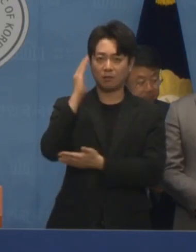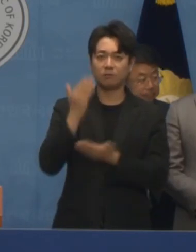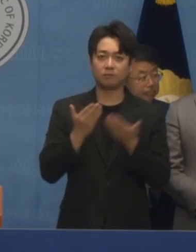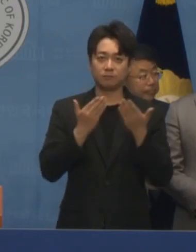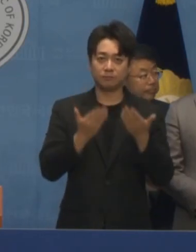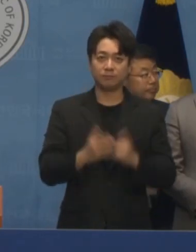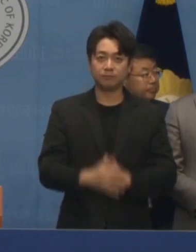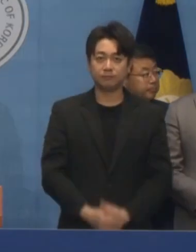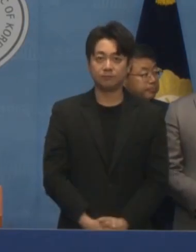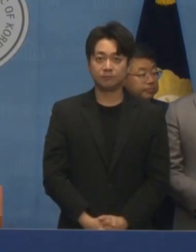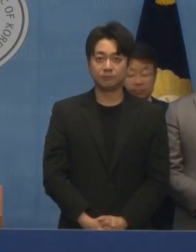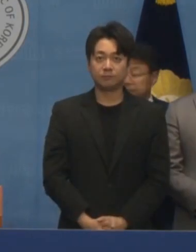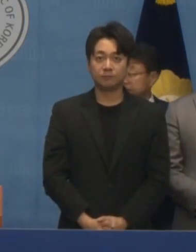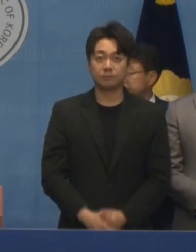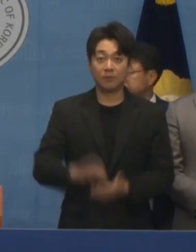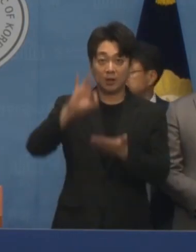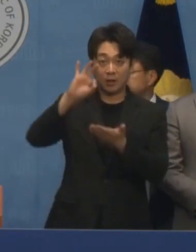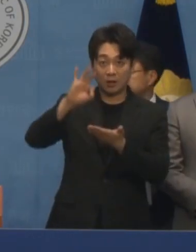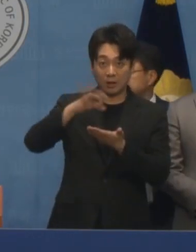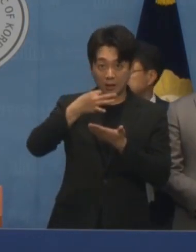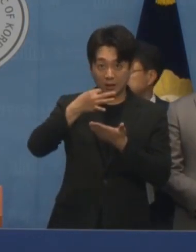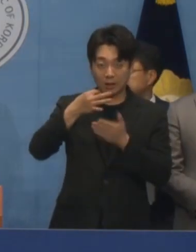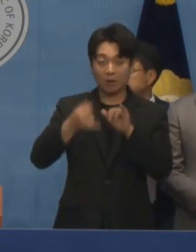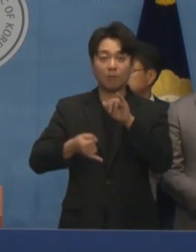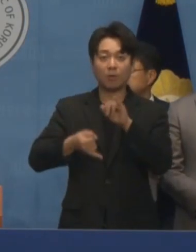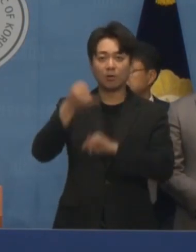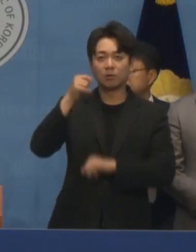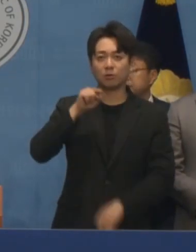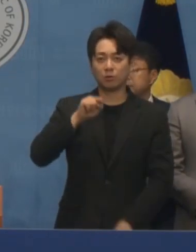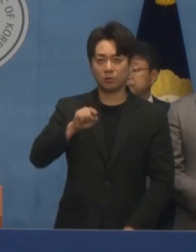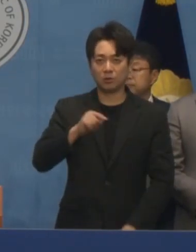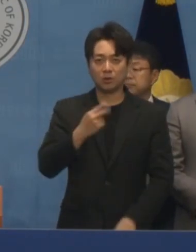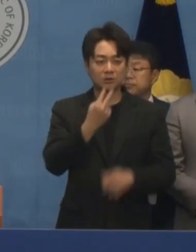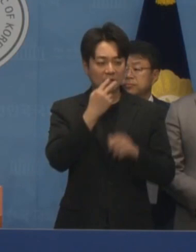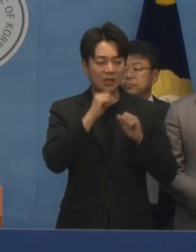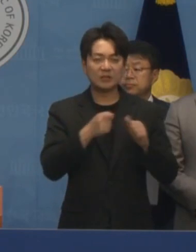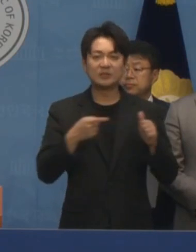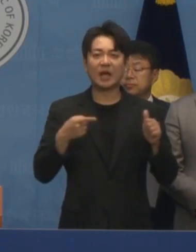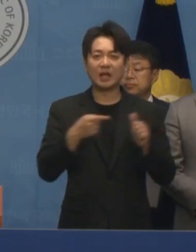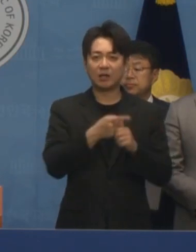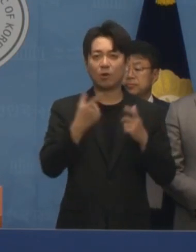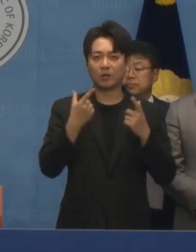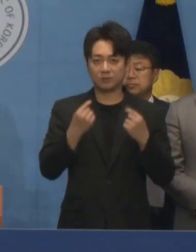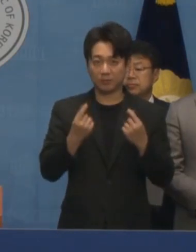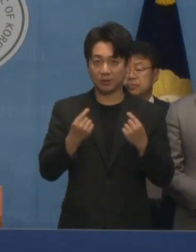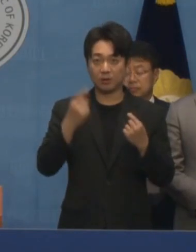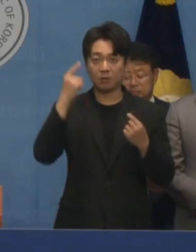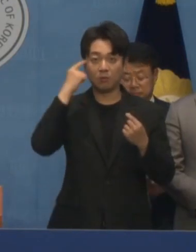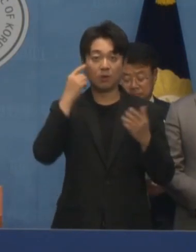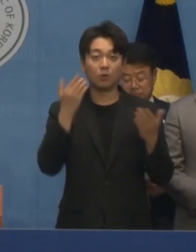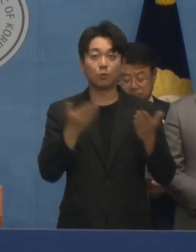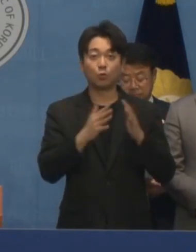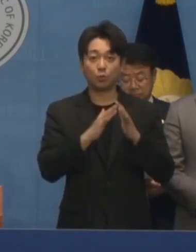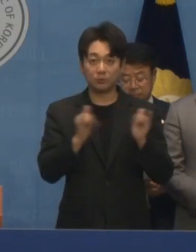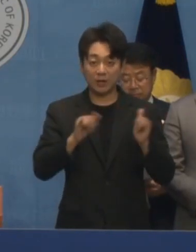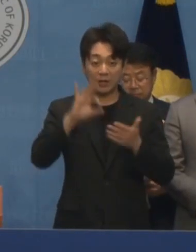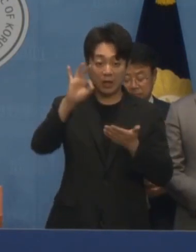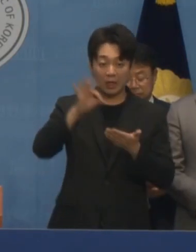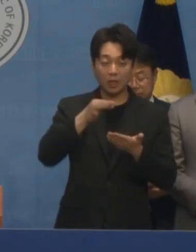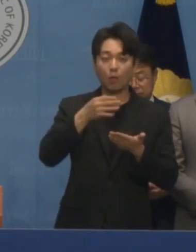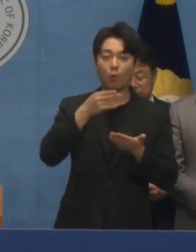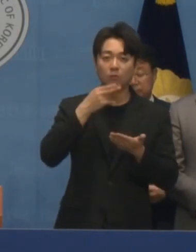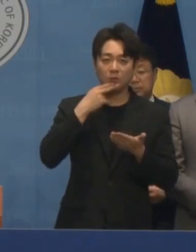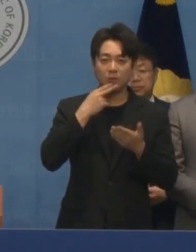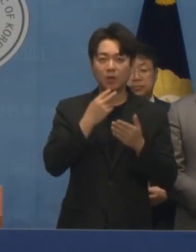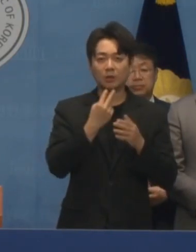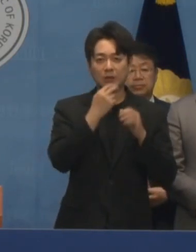괜히 경제적 살인이라고 하는 것이 아닙니다. 피해 노동자와 그 가족들에게 너무나 크나큰 고통을 주기 때문입니다.